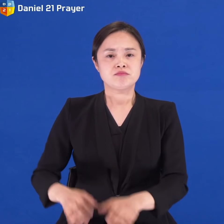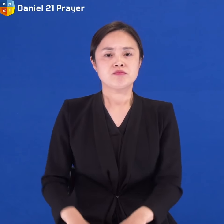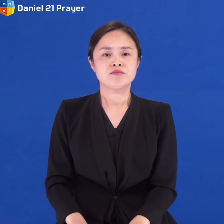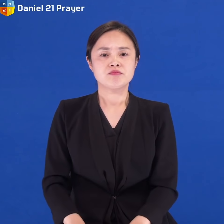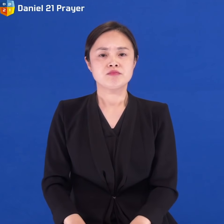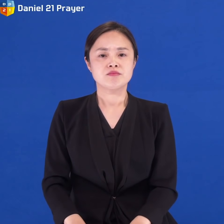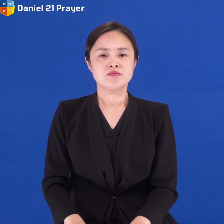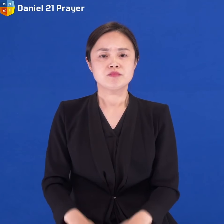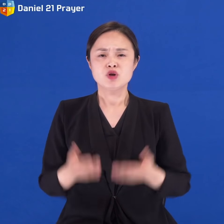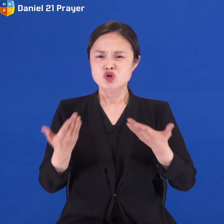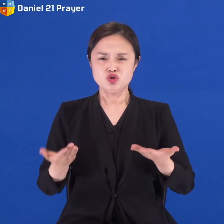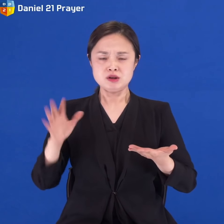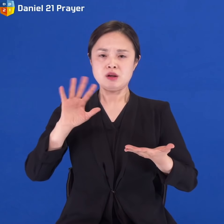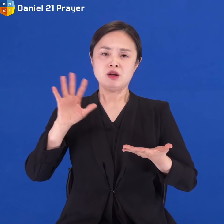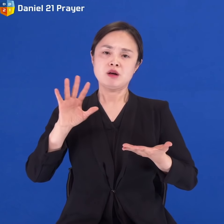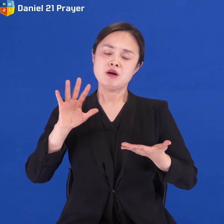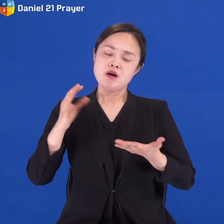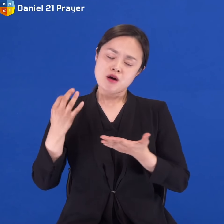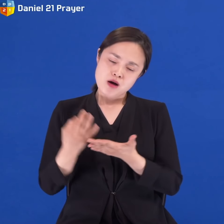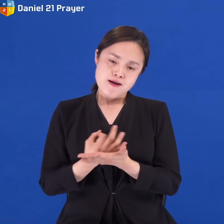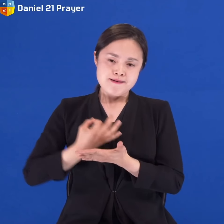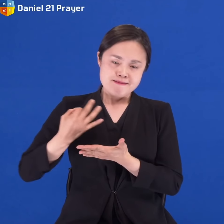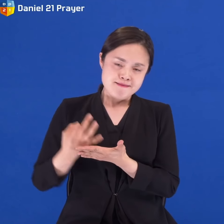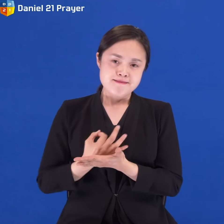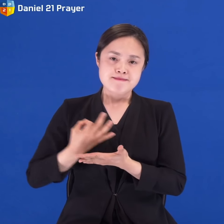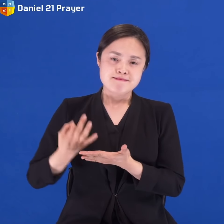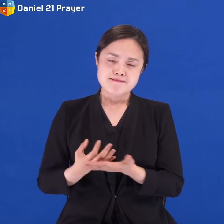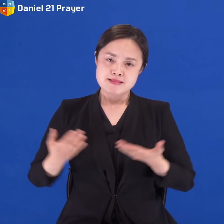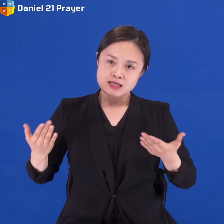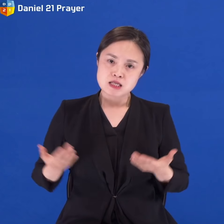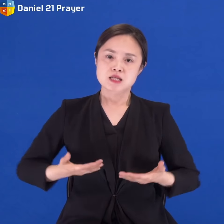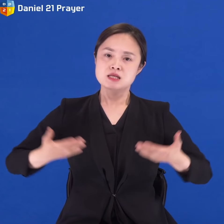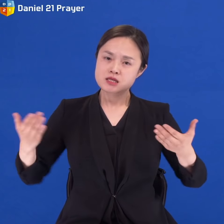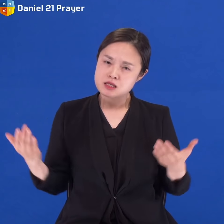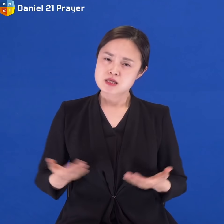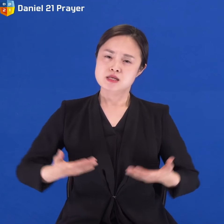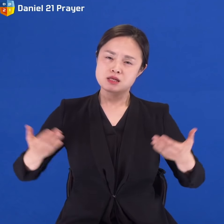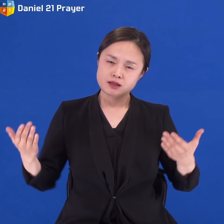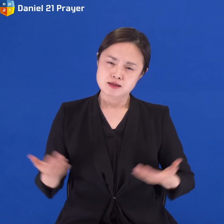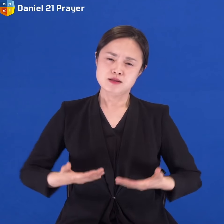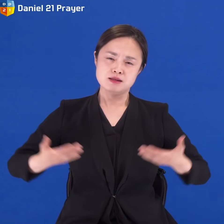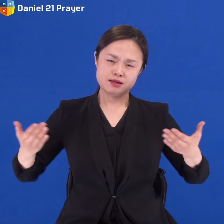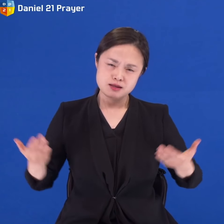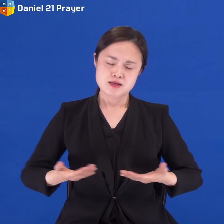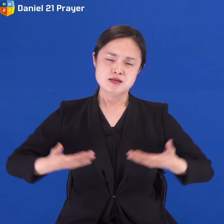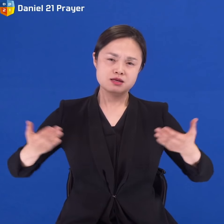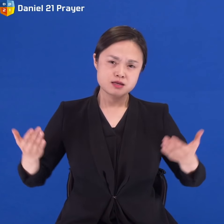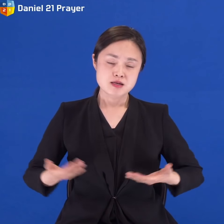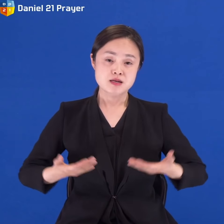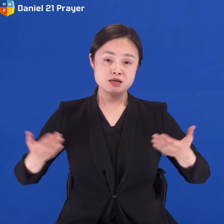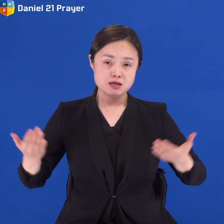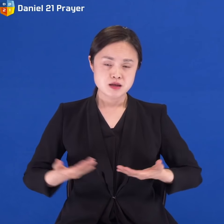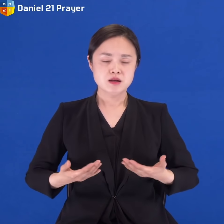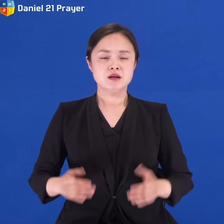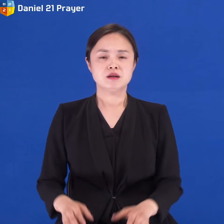한 번도 해보리라고 상상조차 하지 않았던 알바까지 전전해야 했습니다.